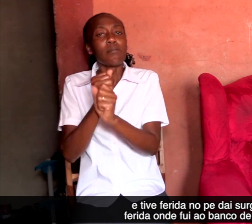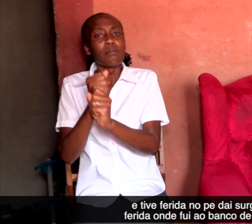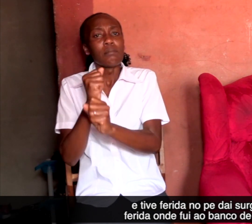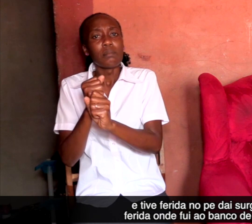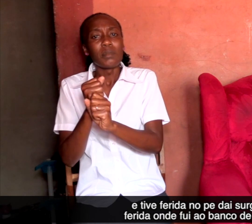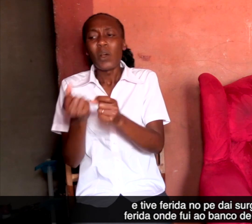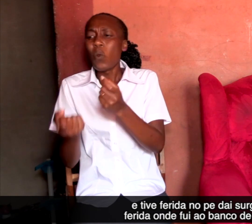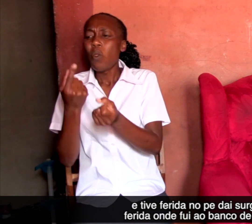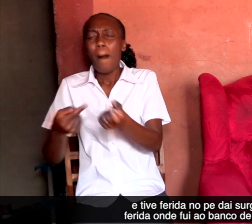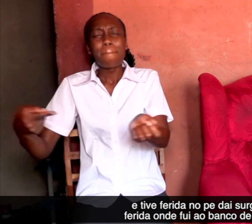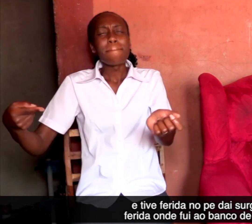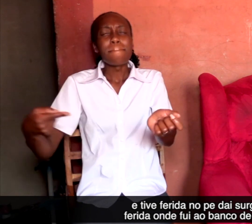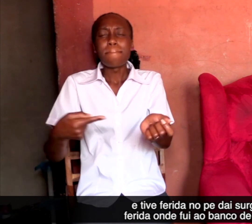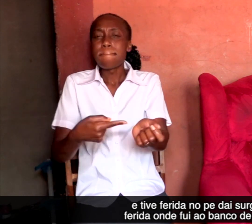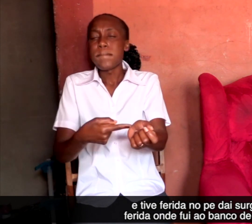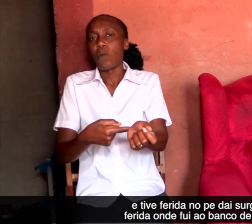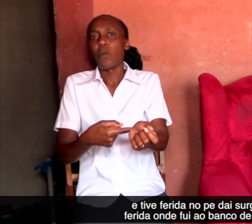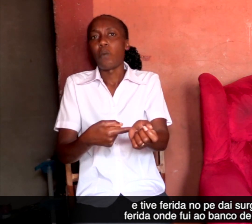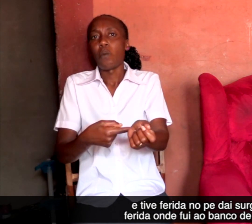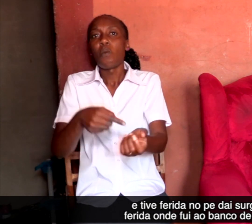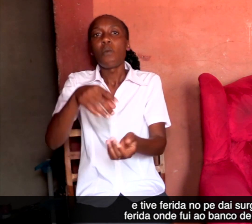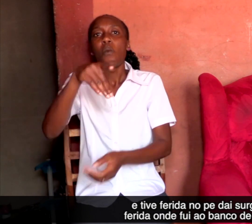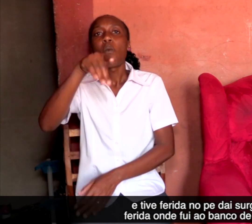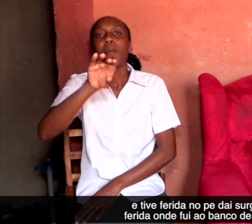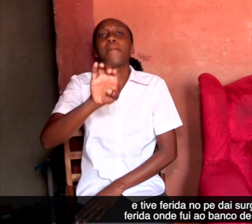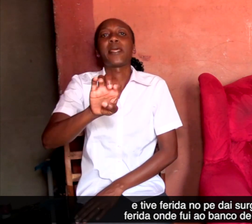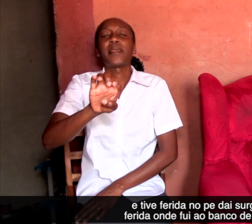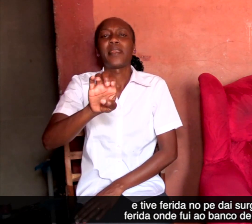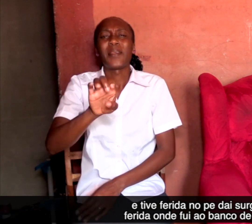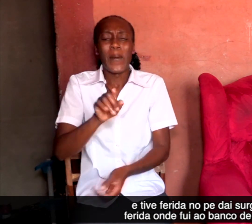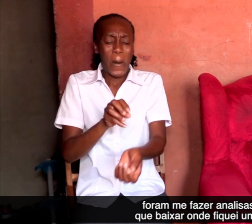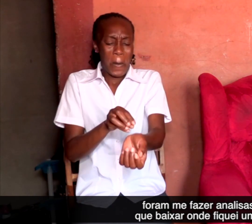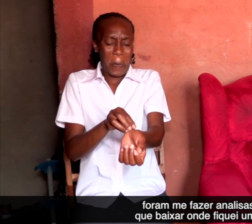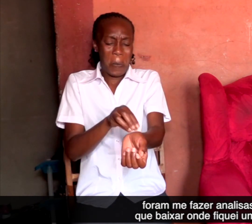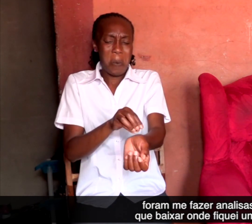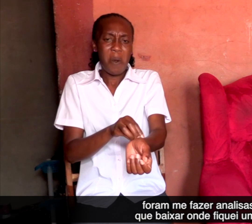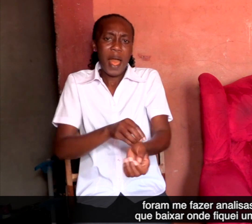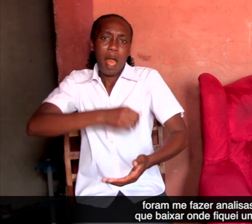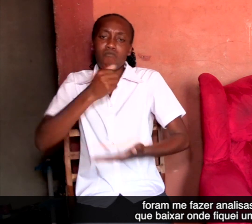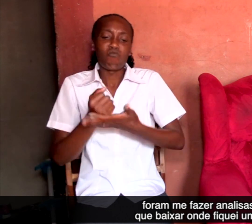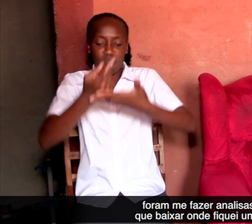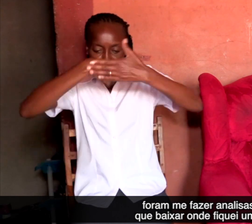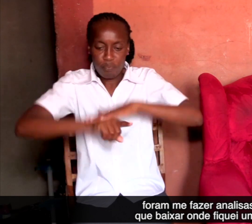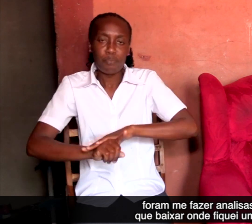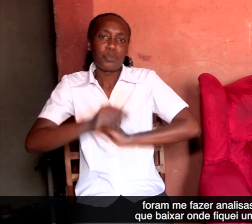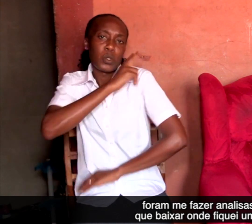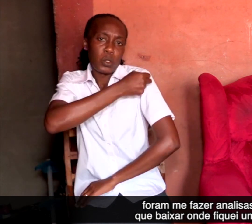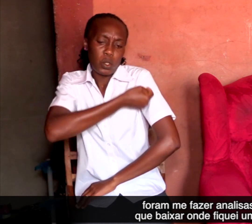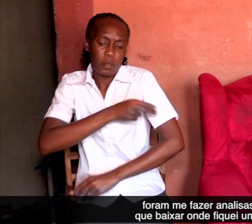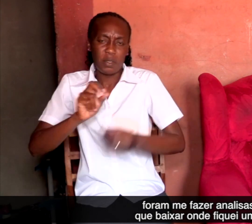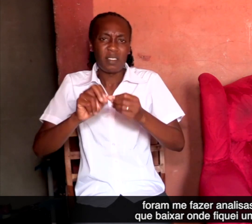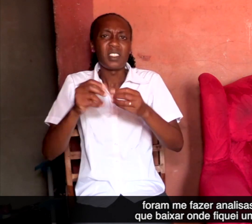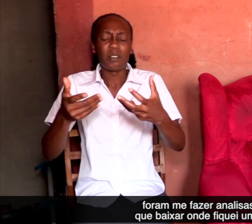pé. Ficou uma feridinha, então eu fui no banco de socorro. No banco de socorro foram-me